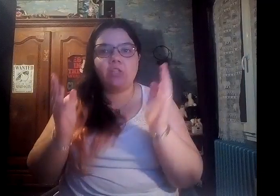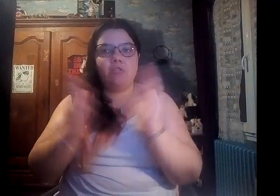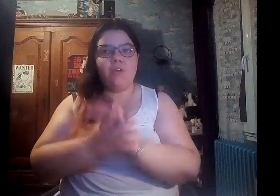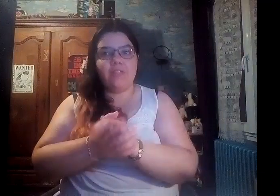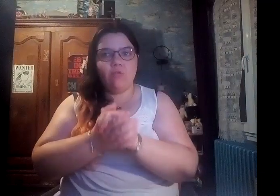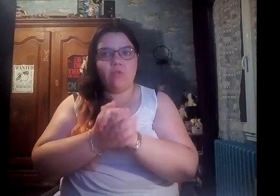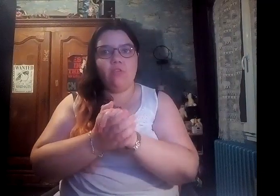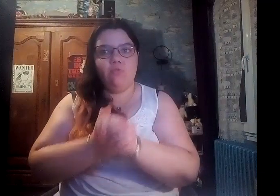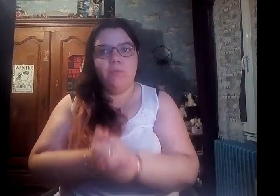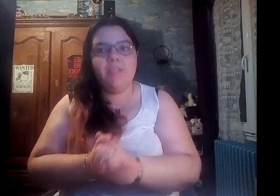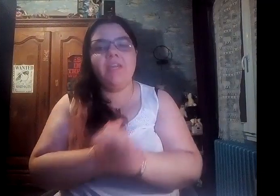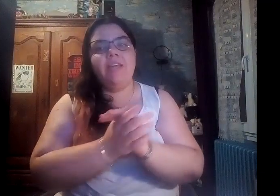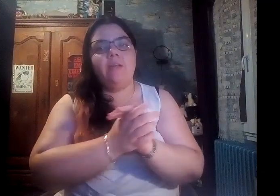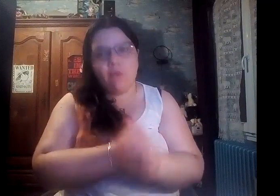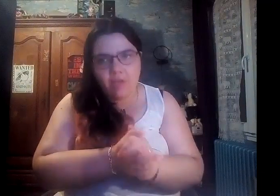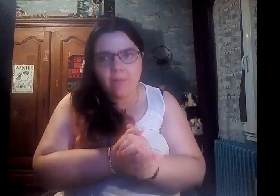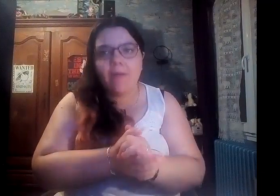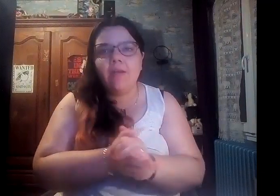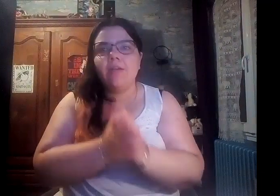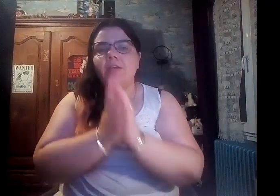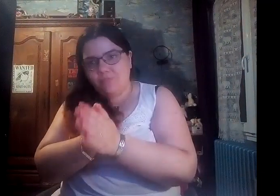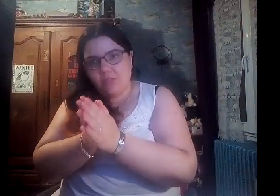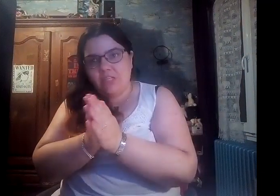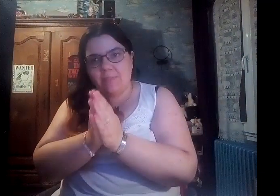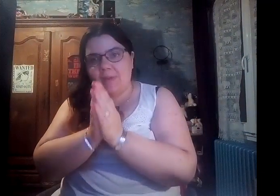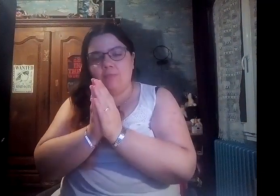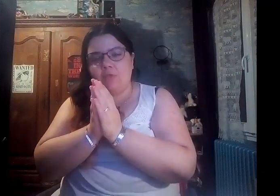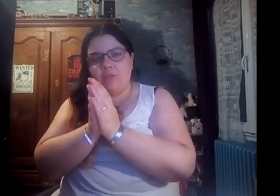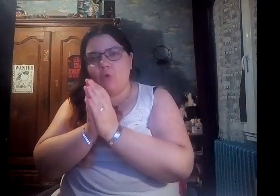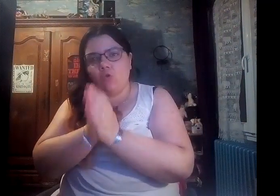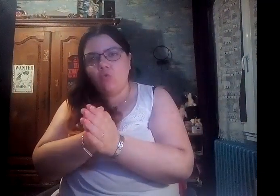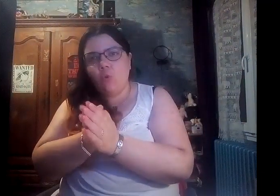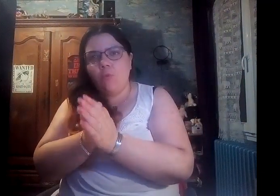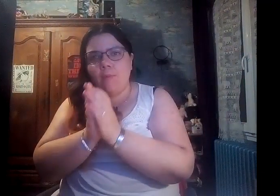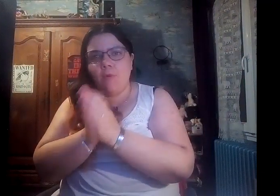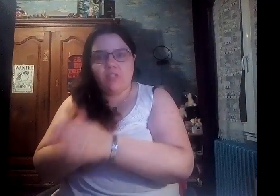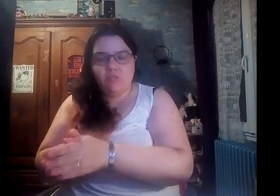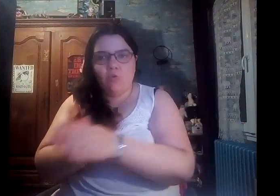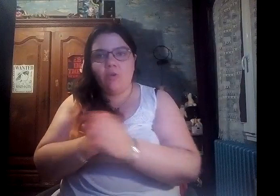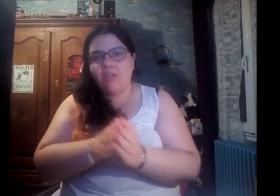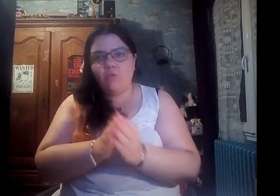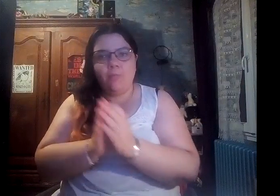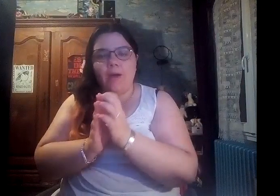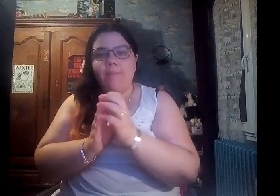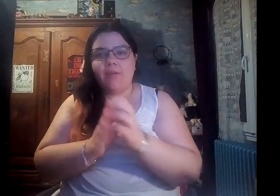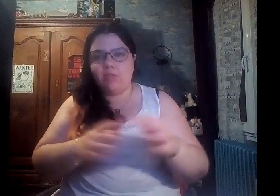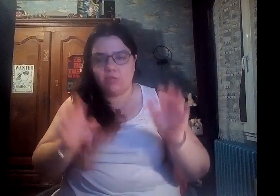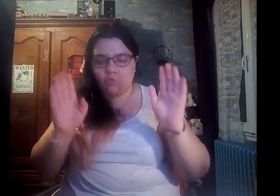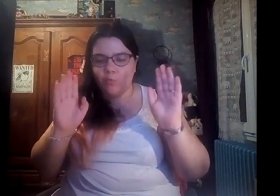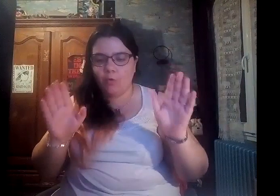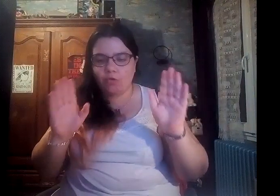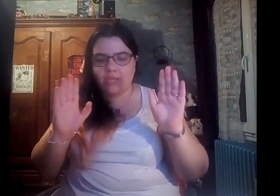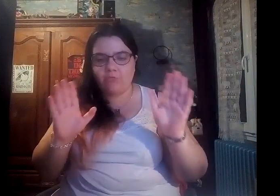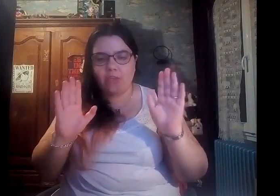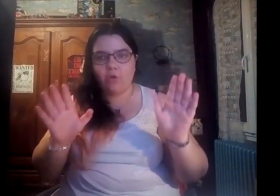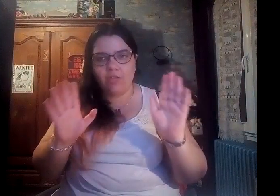sur la théorie du mix également trap n'hésitez pas à me donner vos retours peu importe si vous y croyez ou pas mais du moment que ça se fait dans le